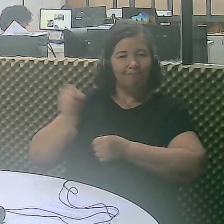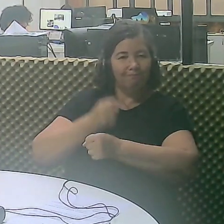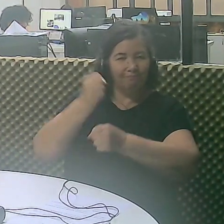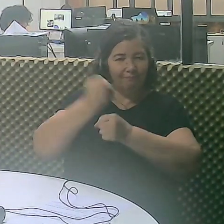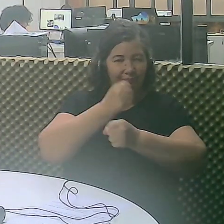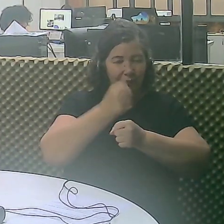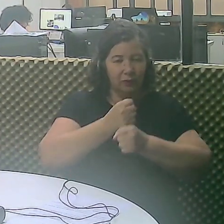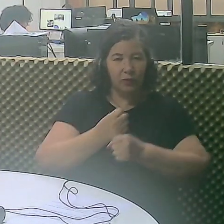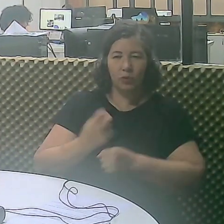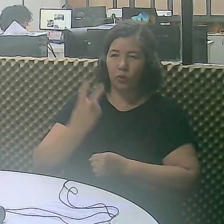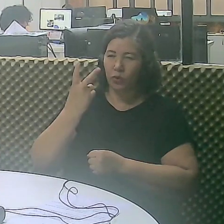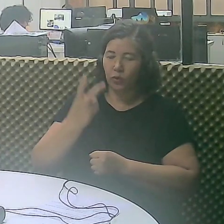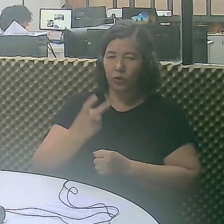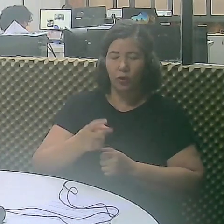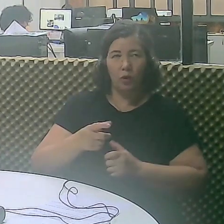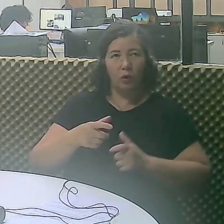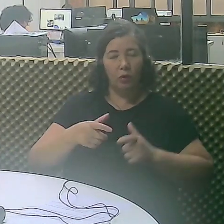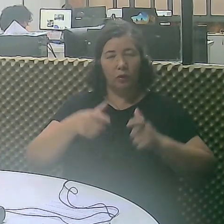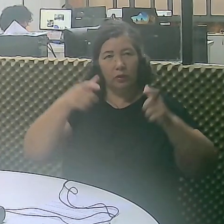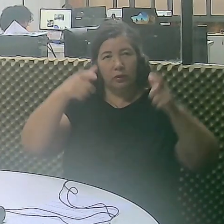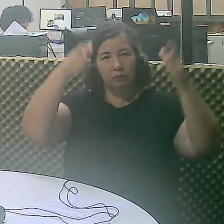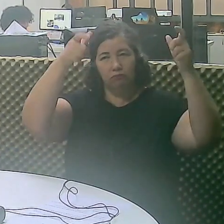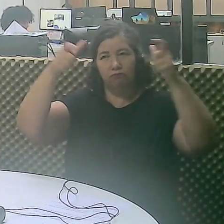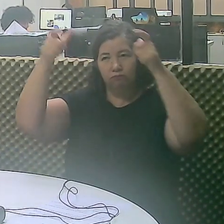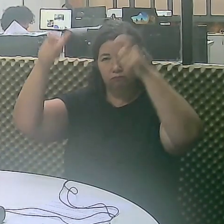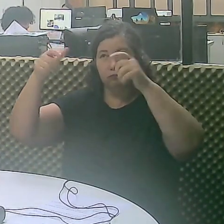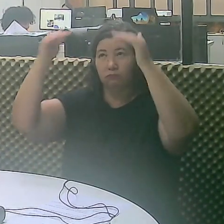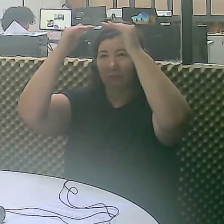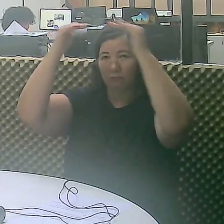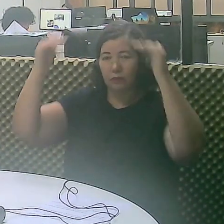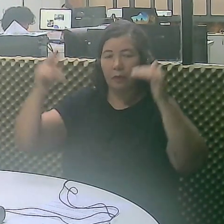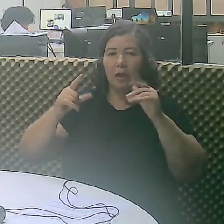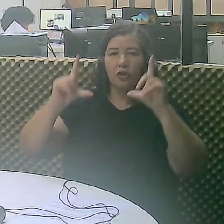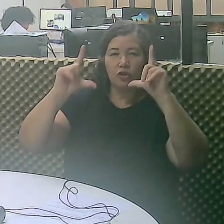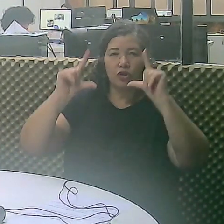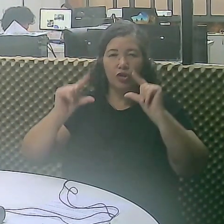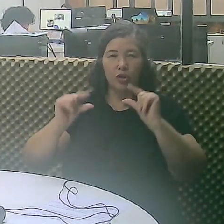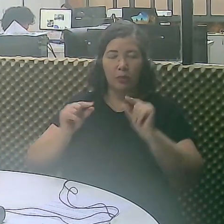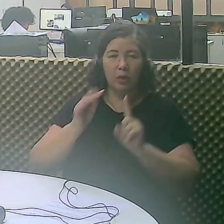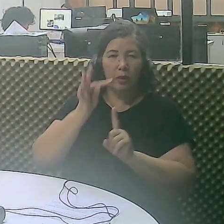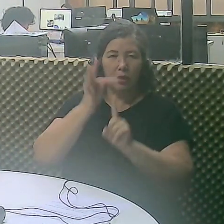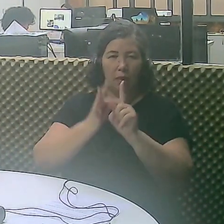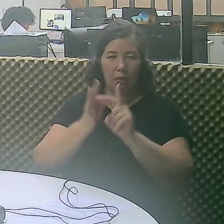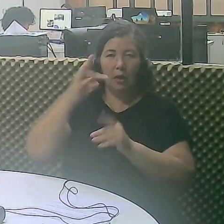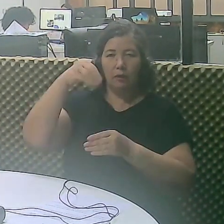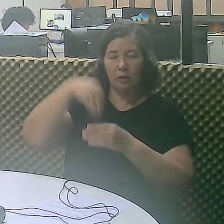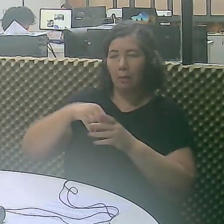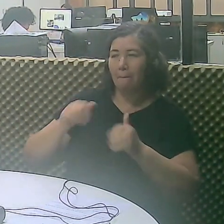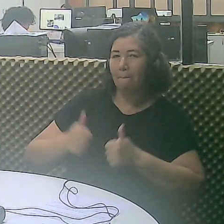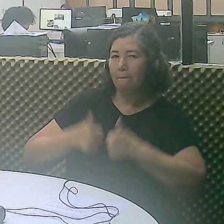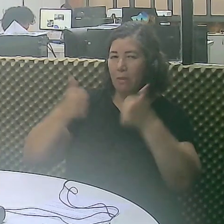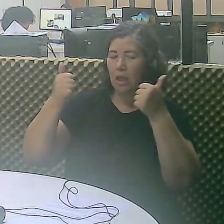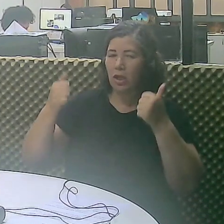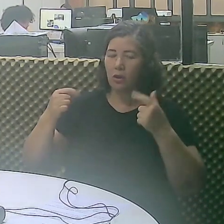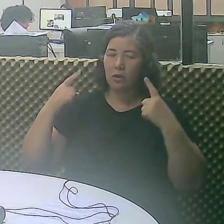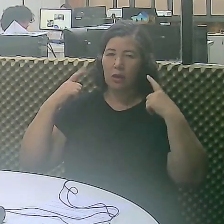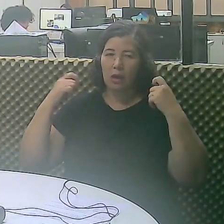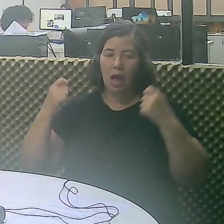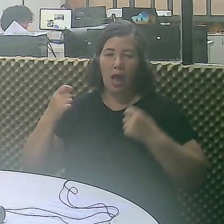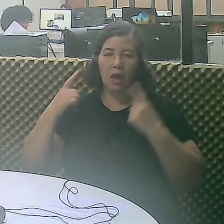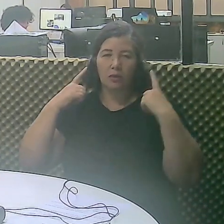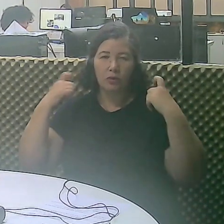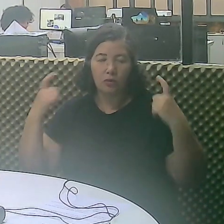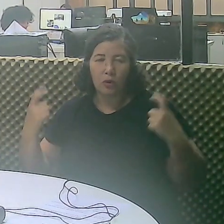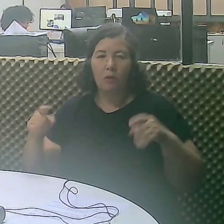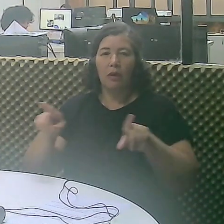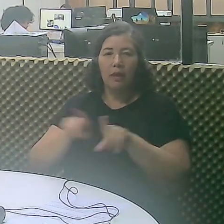duas cúpulas do teto do ginásio visam reduzir a temperatura interna, melhorar a acústica do ginásio e reparar vazamentos